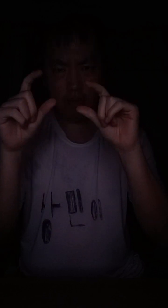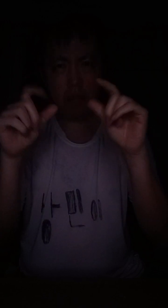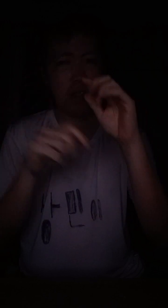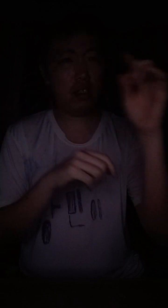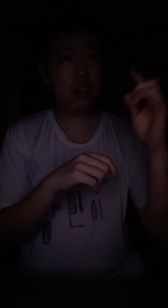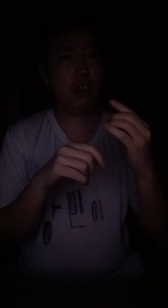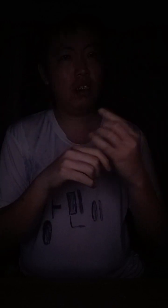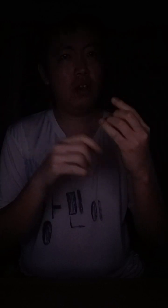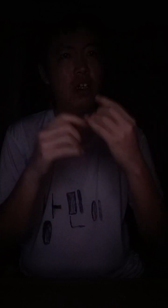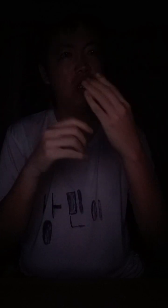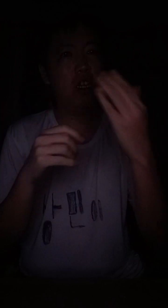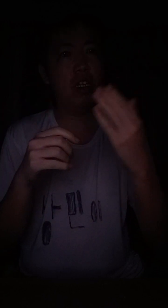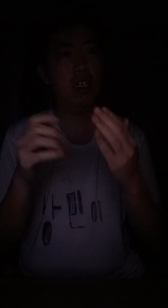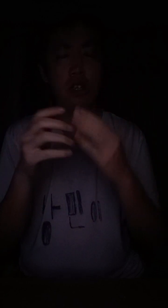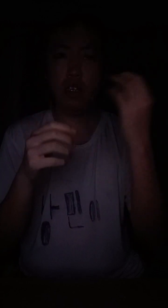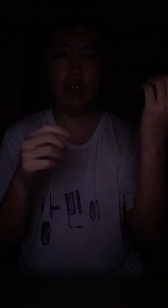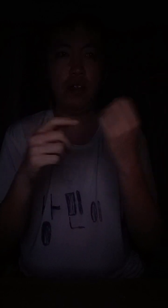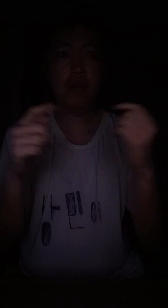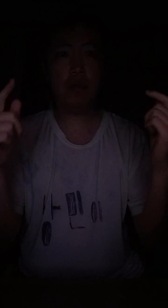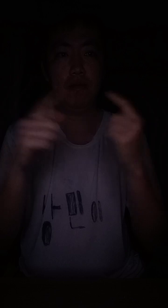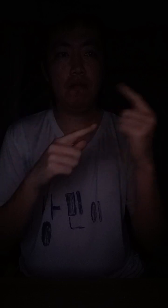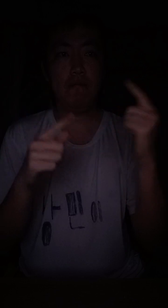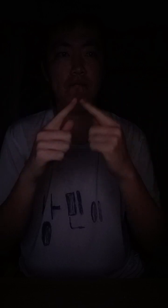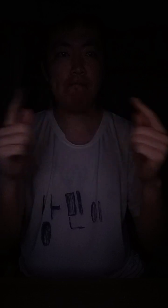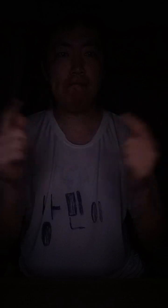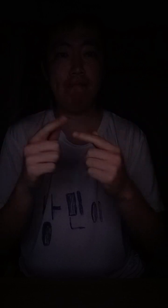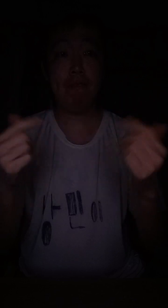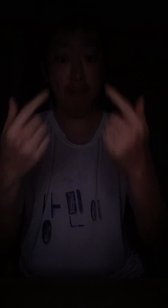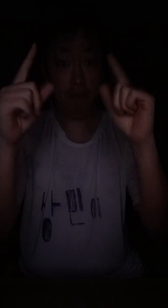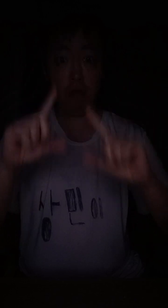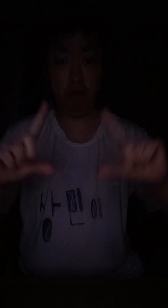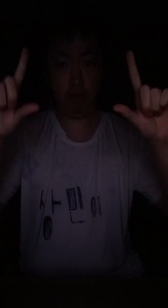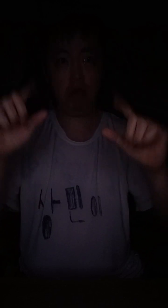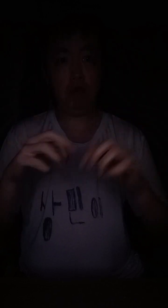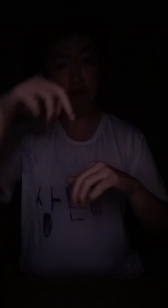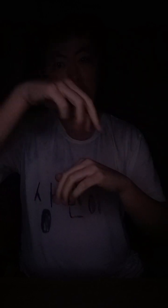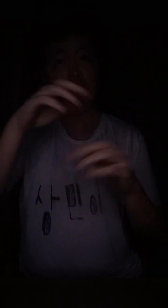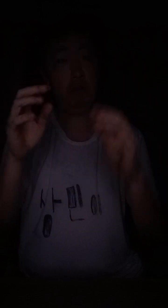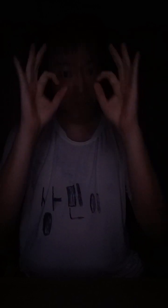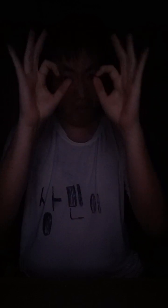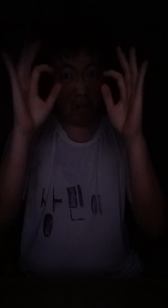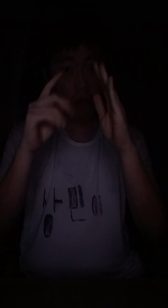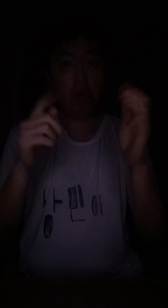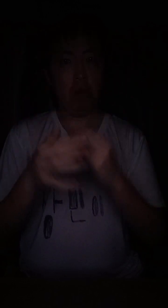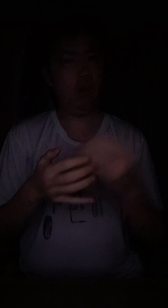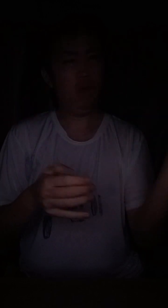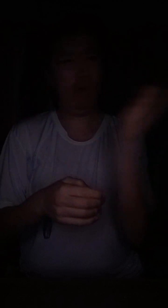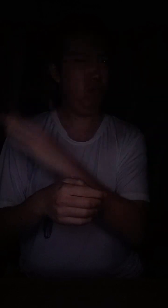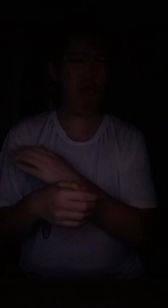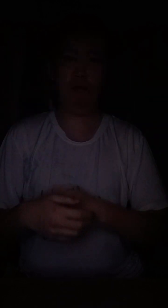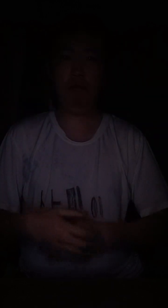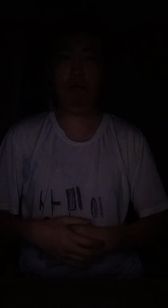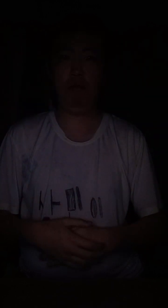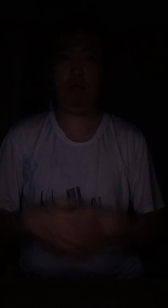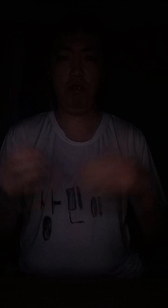찍었다 소리 질렀더니 자고 있던 이제 남자 여자분들이 다 일어나서 근데 그냥 보기만 했어요. 아무도 안 도와줬어요. 경찰들이 10분